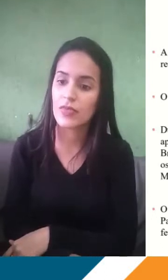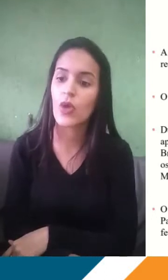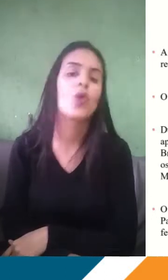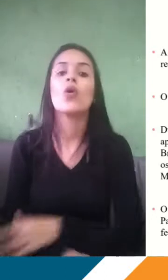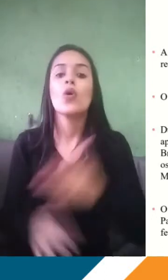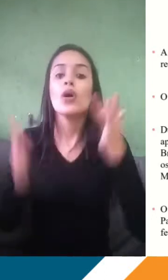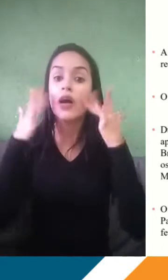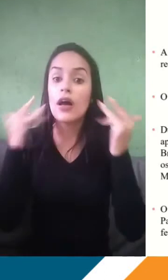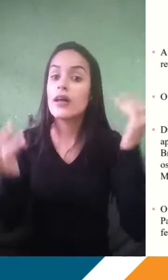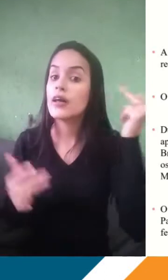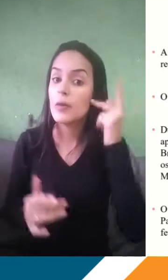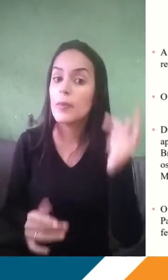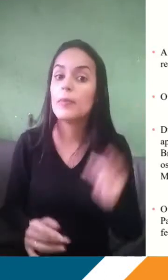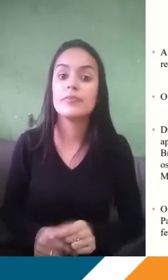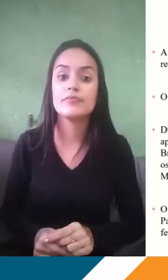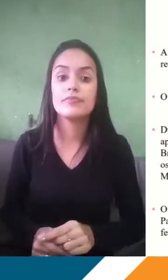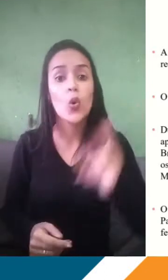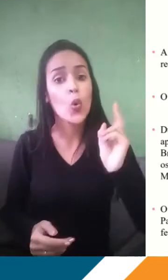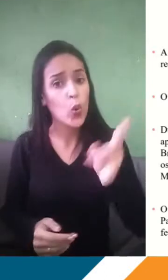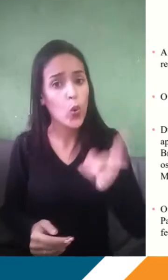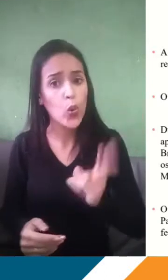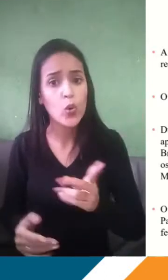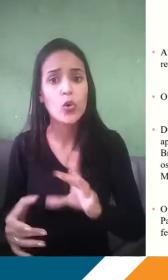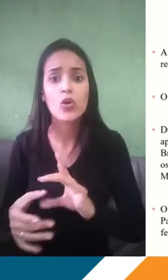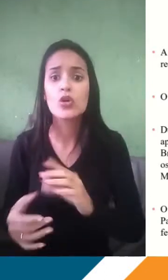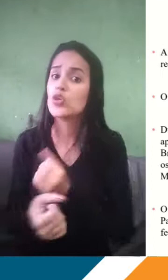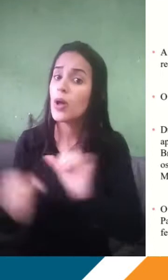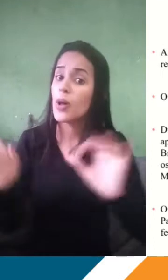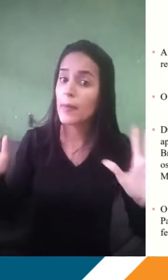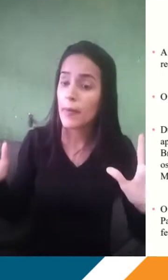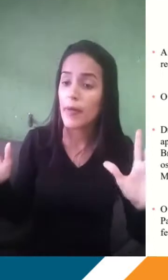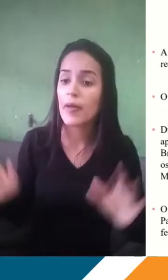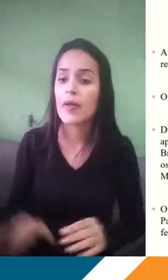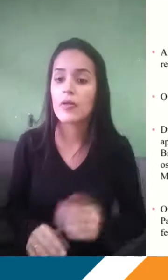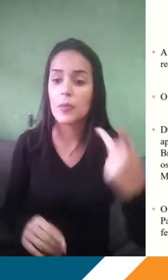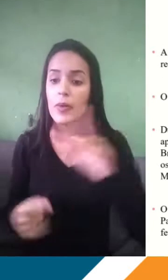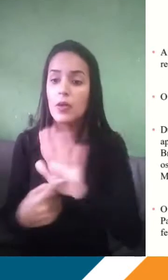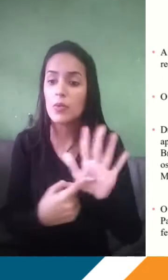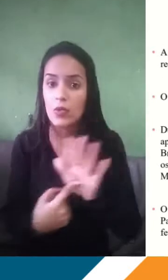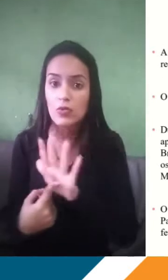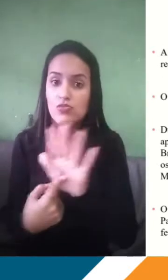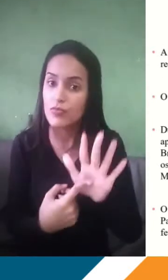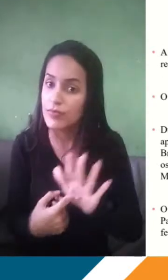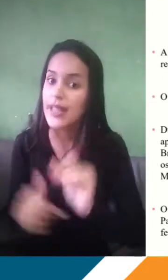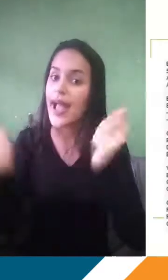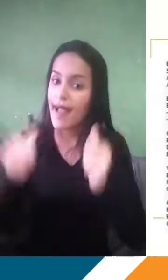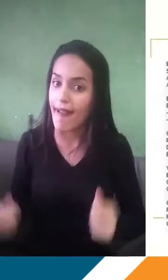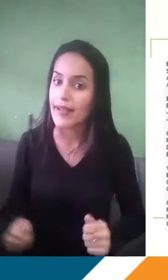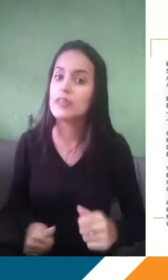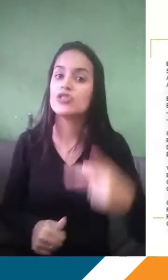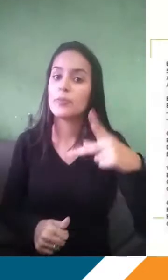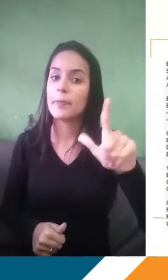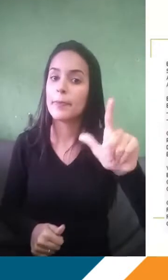ficou aberto durante a semana de 11 a 18 de fevereiro para a exposição de artes plásticas.